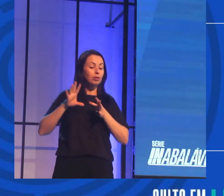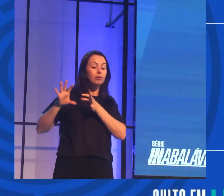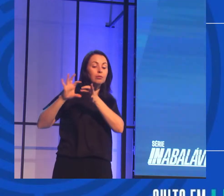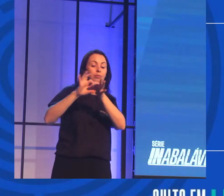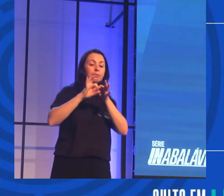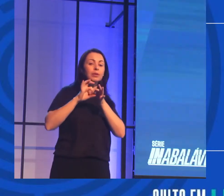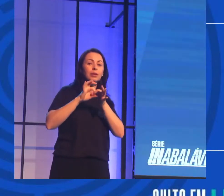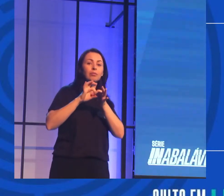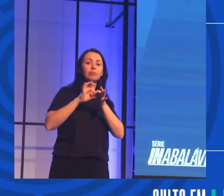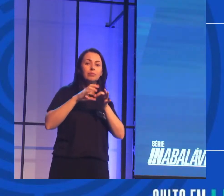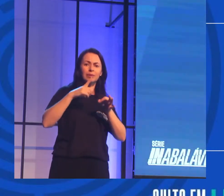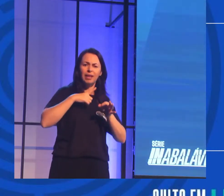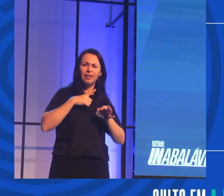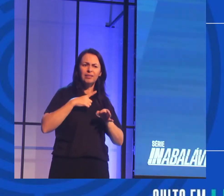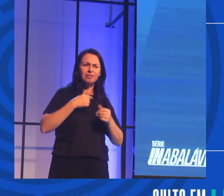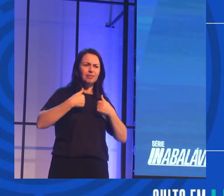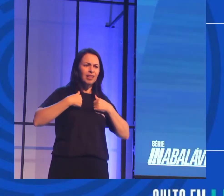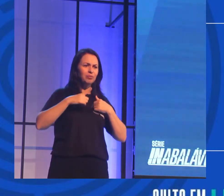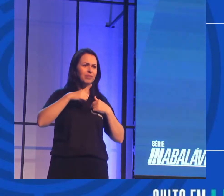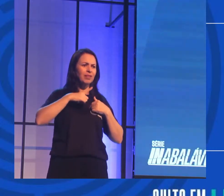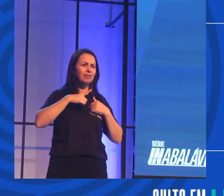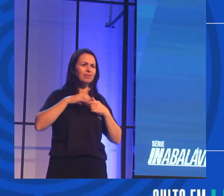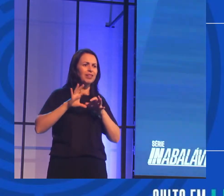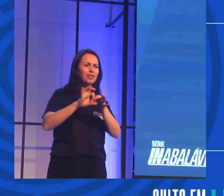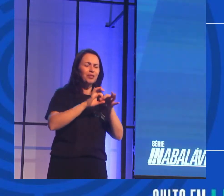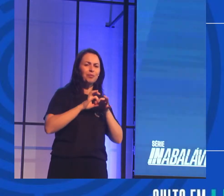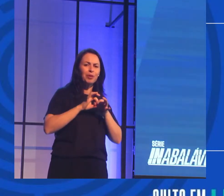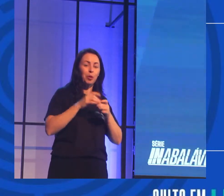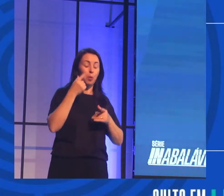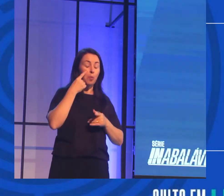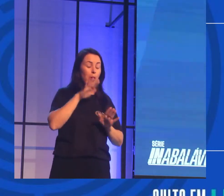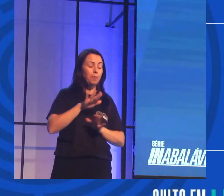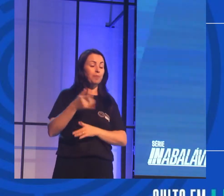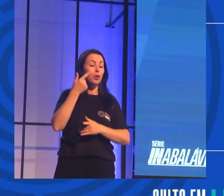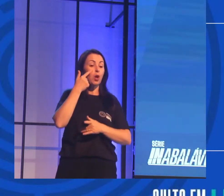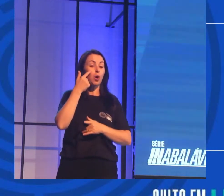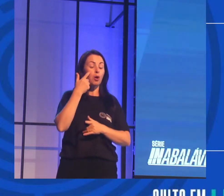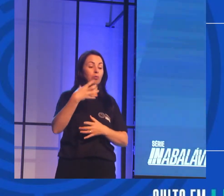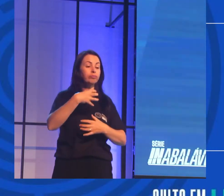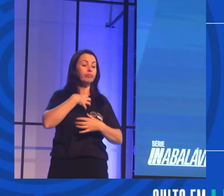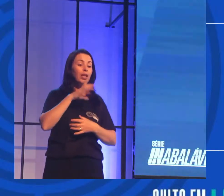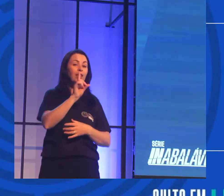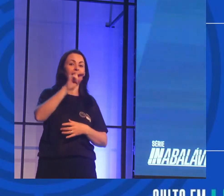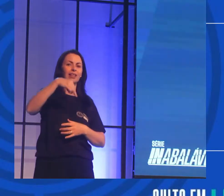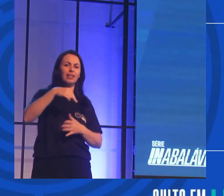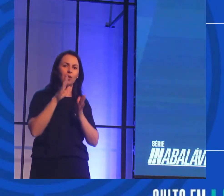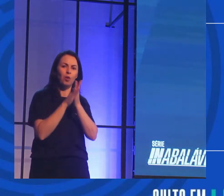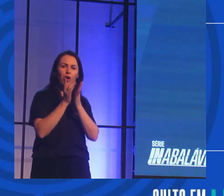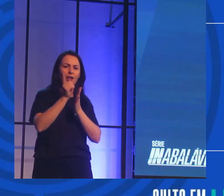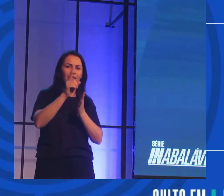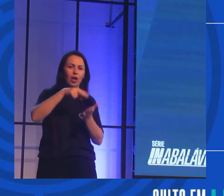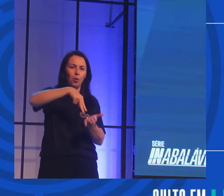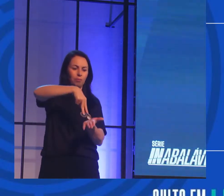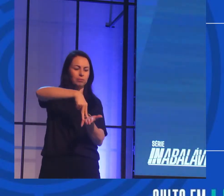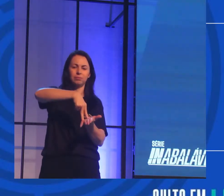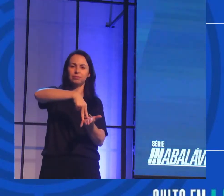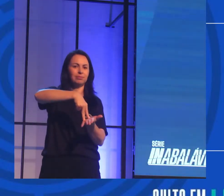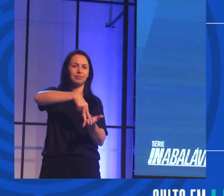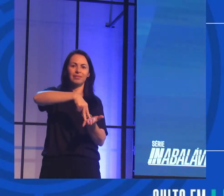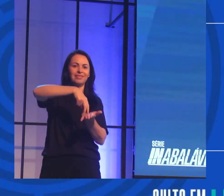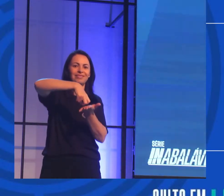Deus? Agora olha que interessante, como é que Daniel ora? Gente, Daniel não ora em pé, Daniel ora